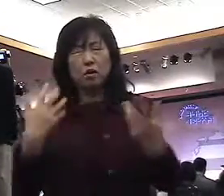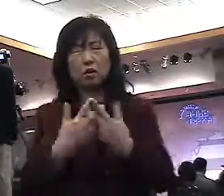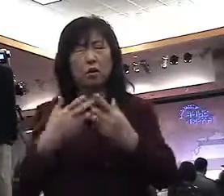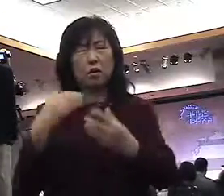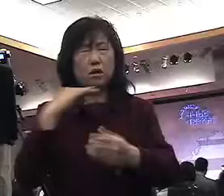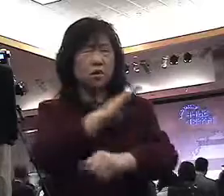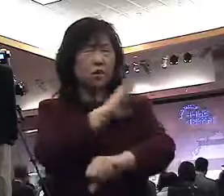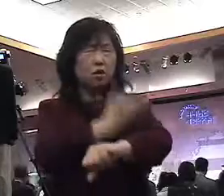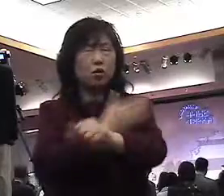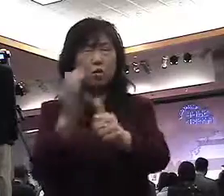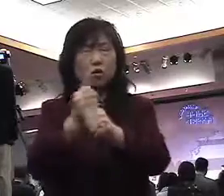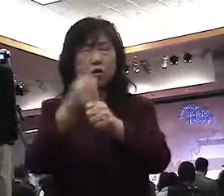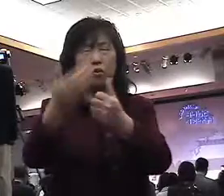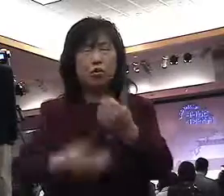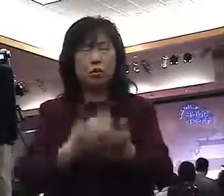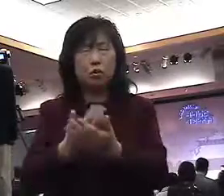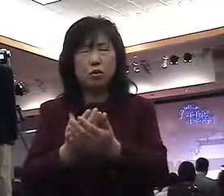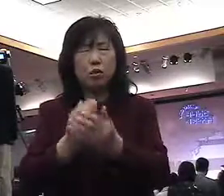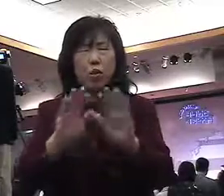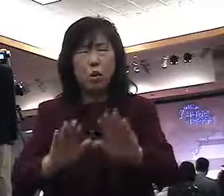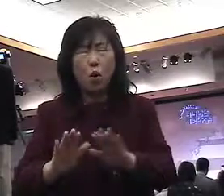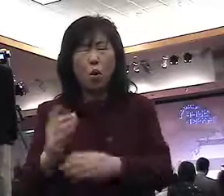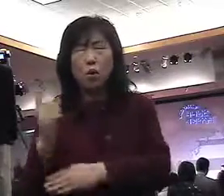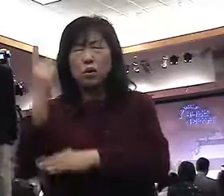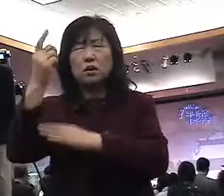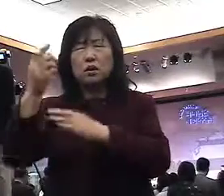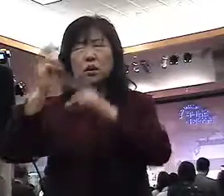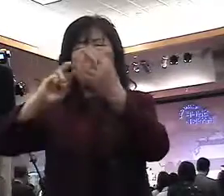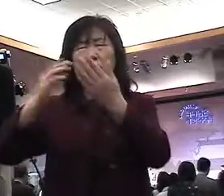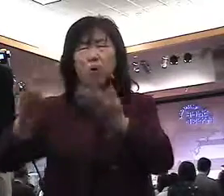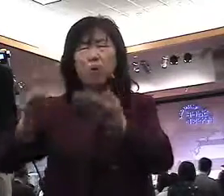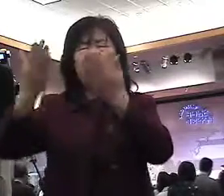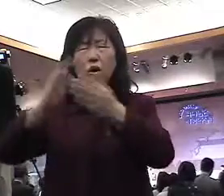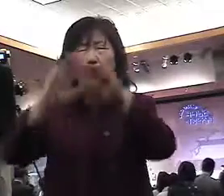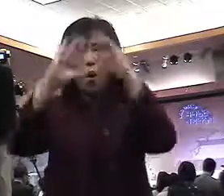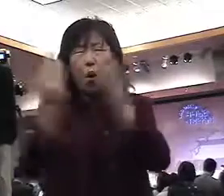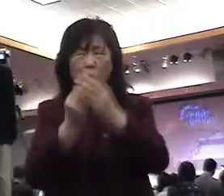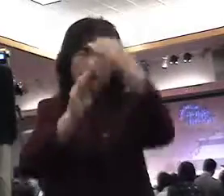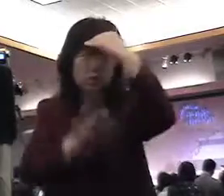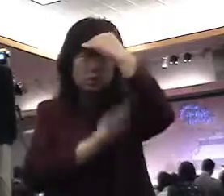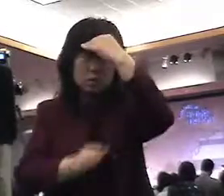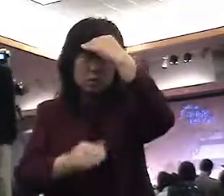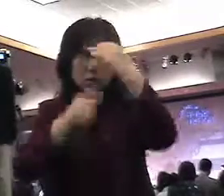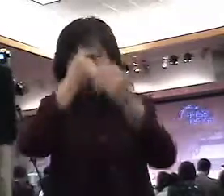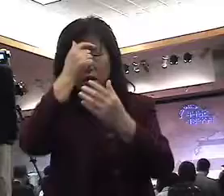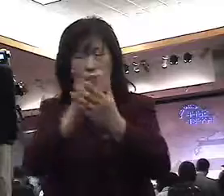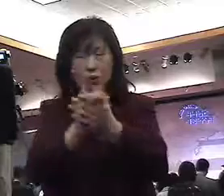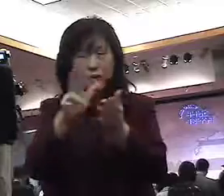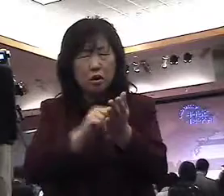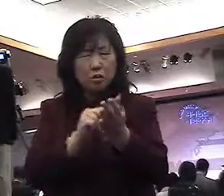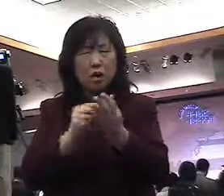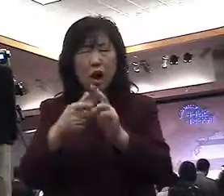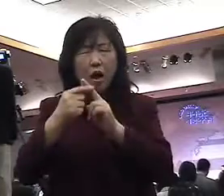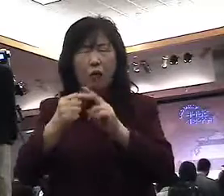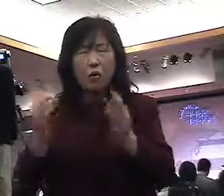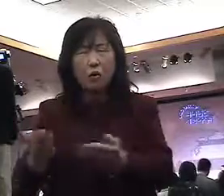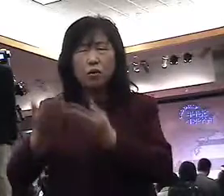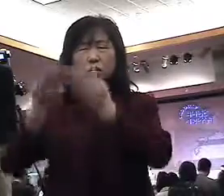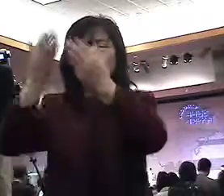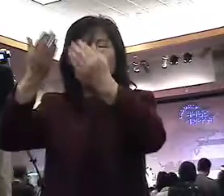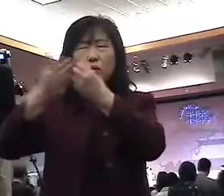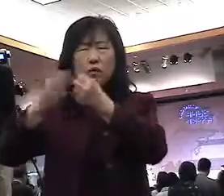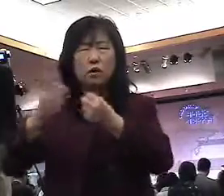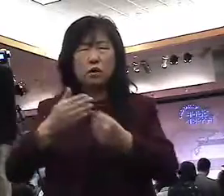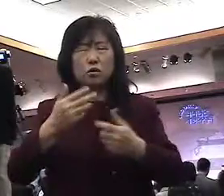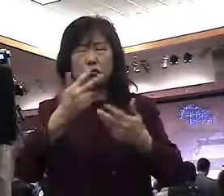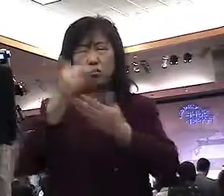주시옵소서. 오늘 올려드리는 찬양 위에 저희 온 성도들의 기도 제목을 함께 올려드리오니 주님